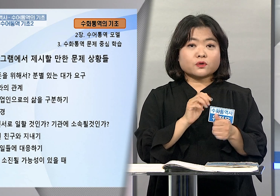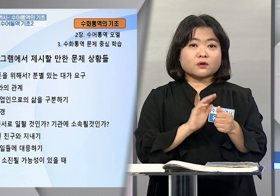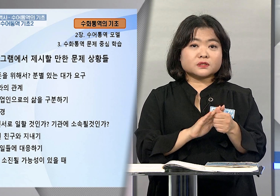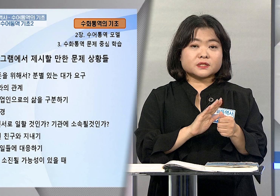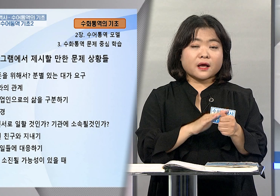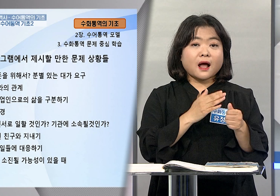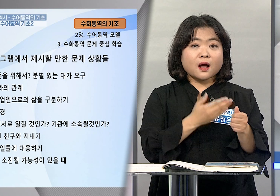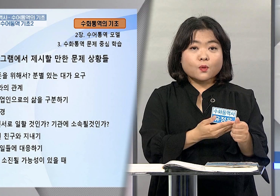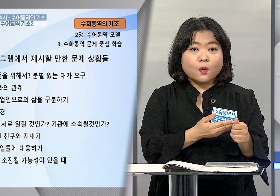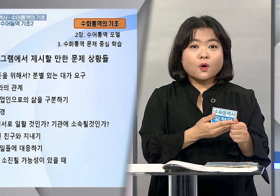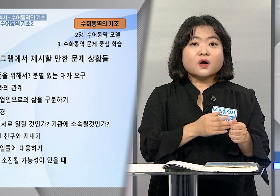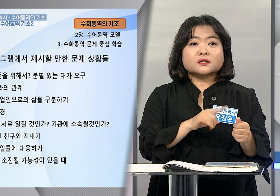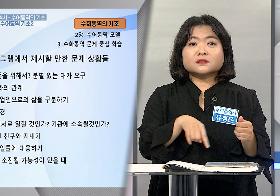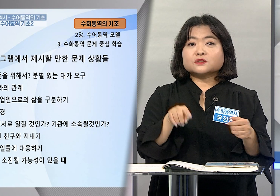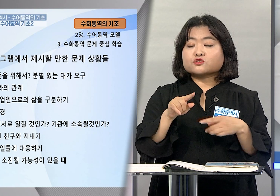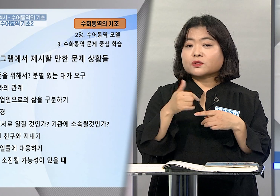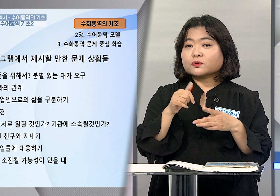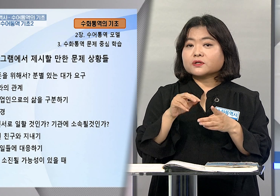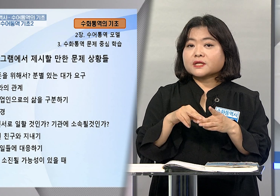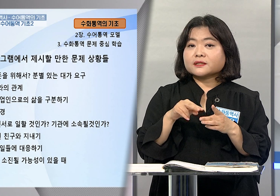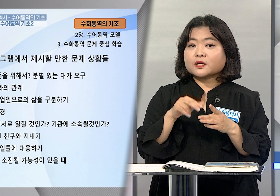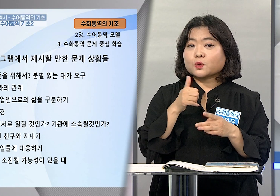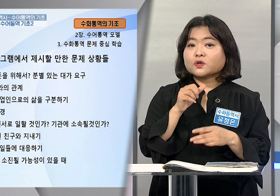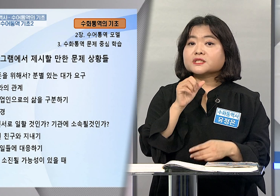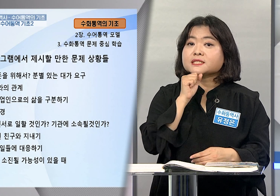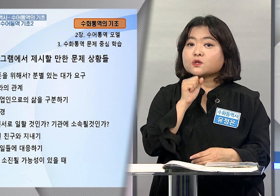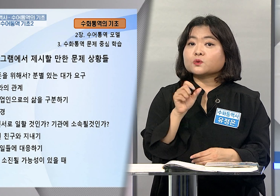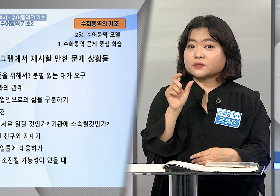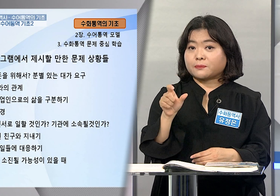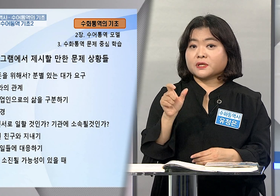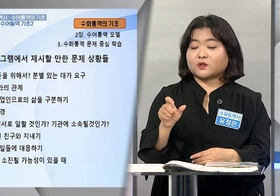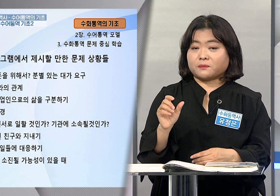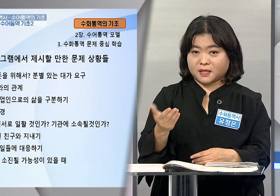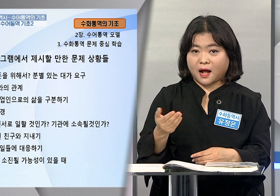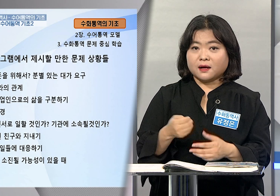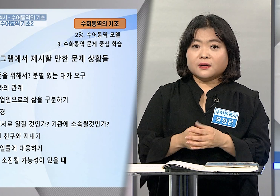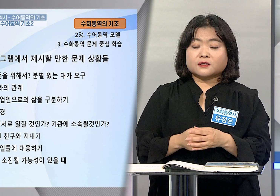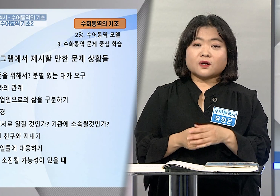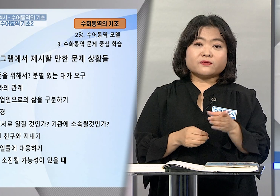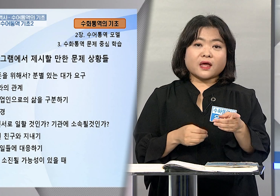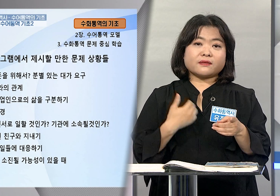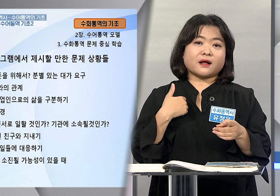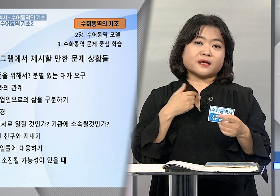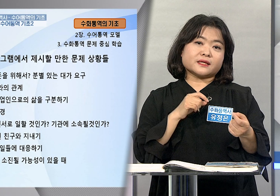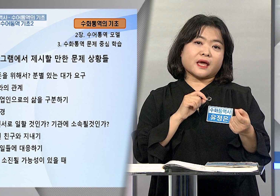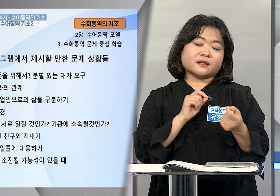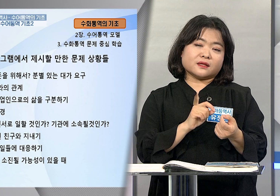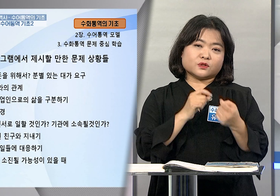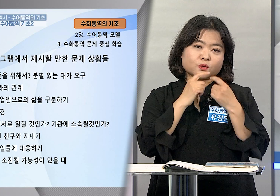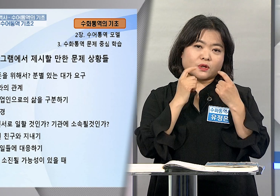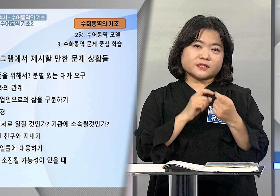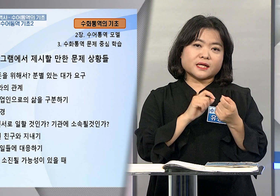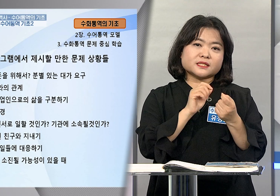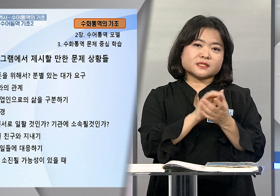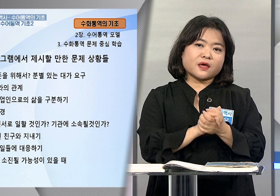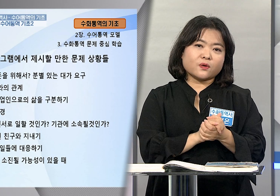수화통역을 진행하고 그거는 수화통역센터의 통역 실적으로 잡히게 됩니다. 그런데 내가 이 개인 쪽으로 굉장히 친해요.